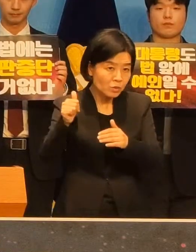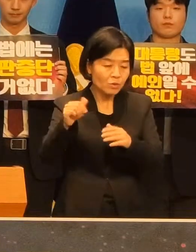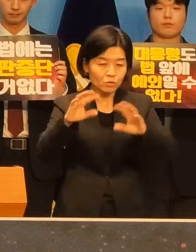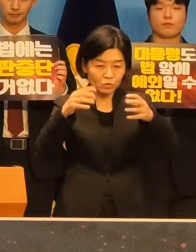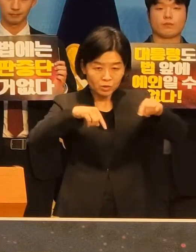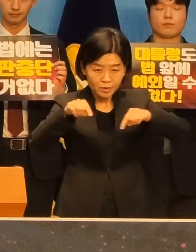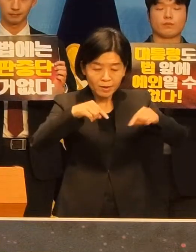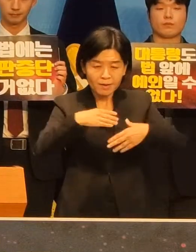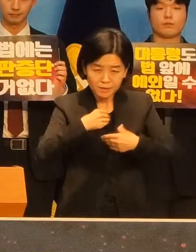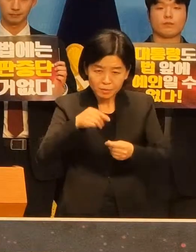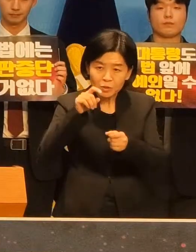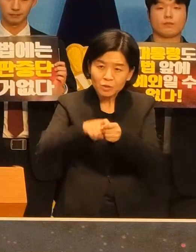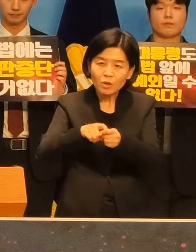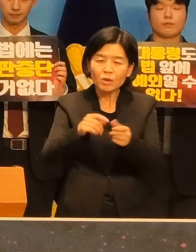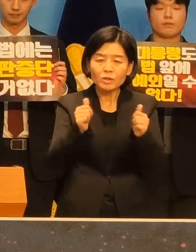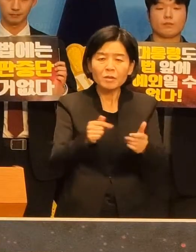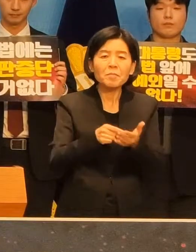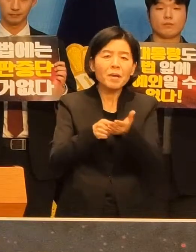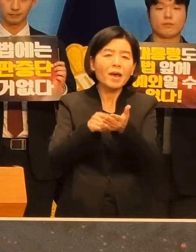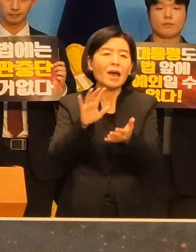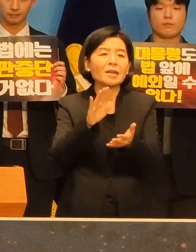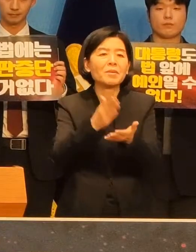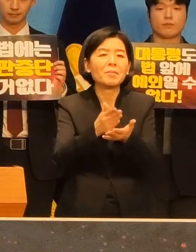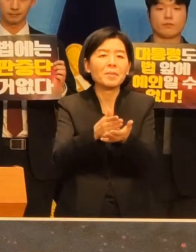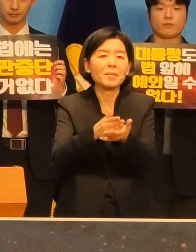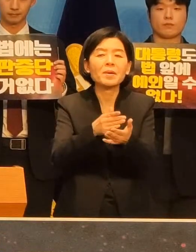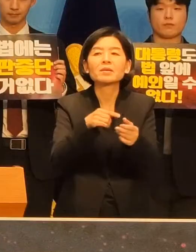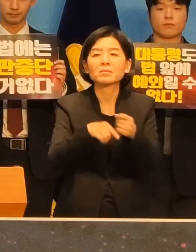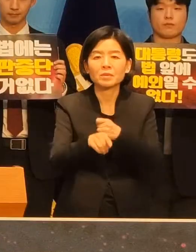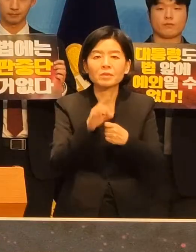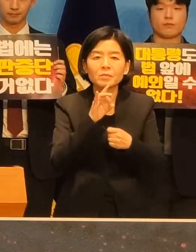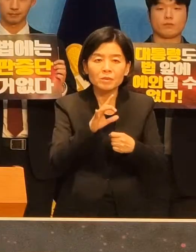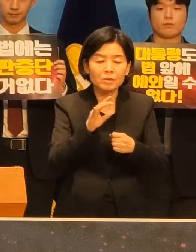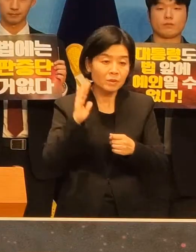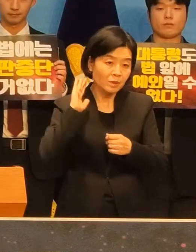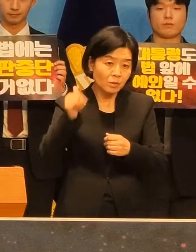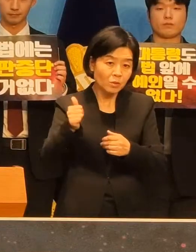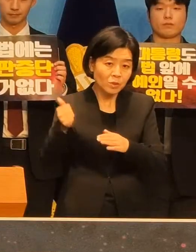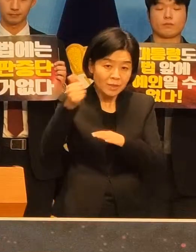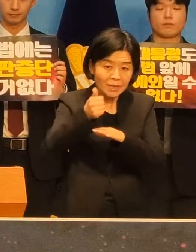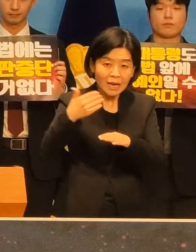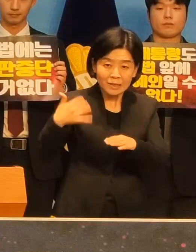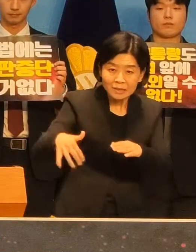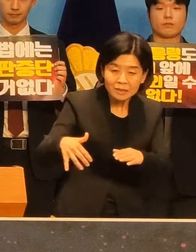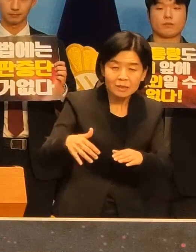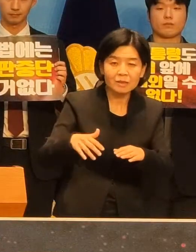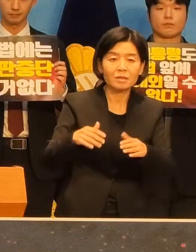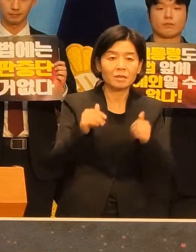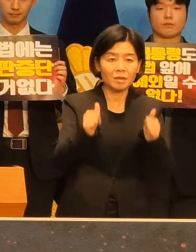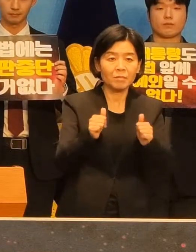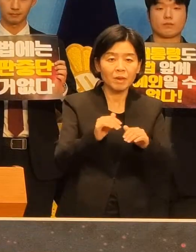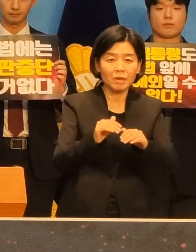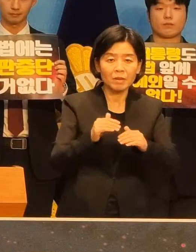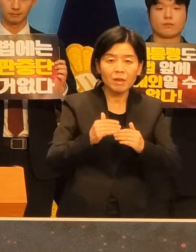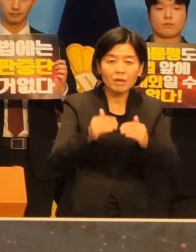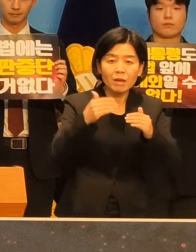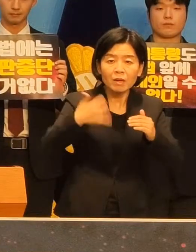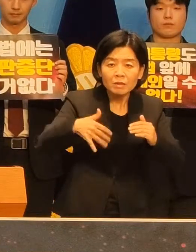운영을 위해 불소추하기로 한 것이지, 대통령 전부터 해결되지 않은 재판들을 대통령이 되고선 중단하는 뜻이